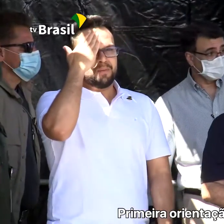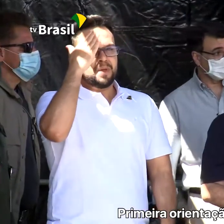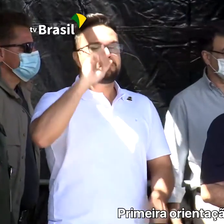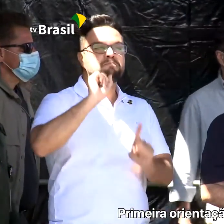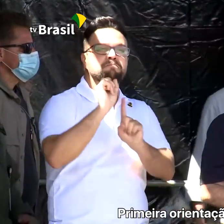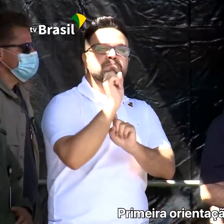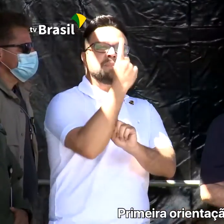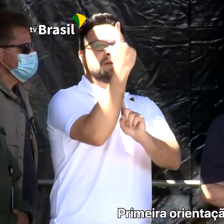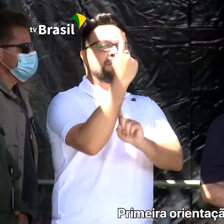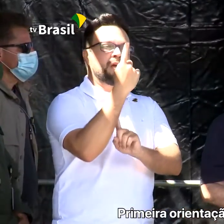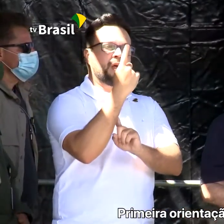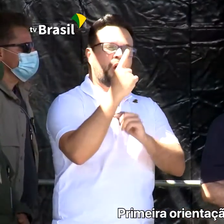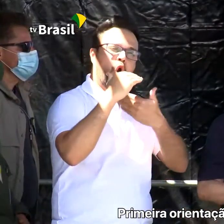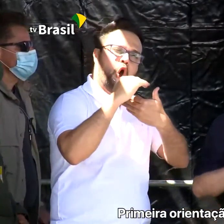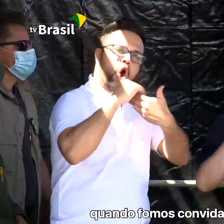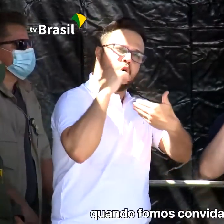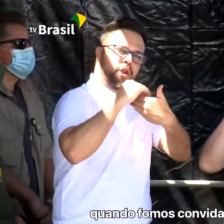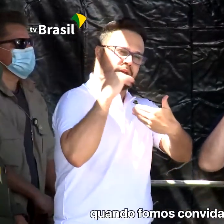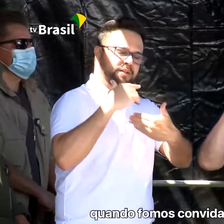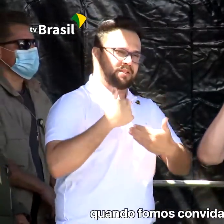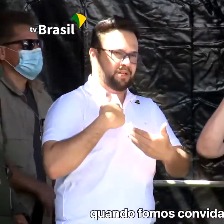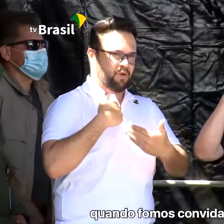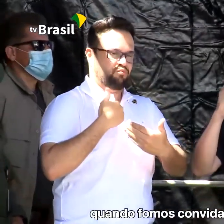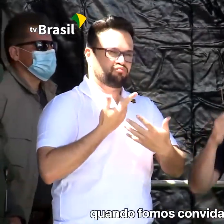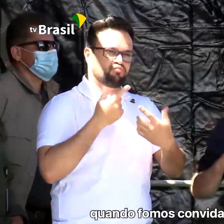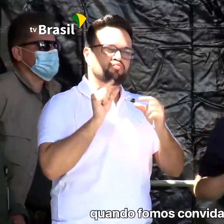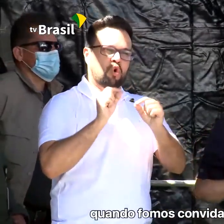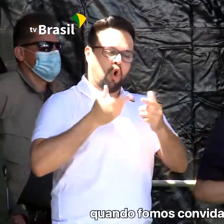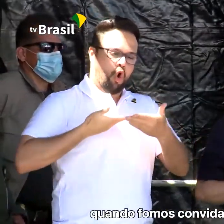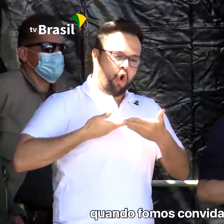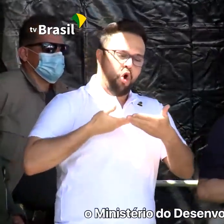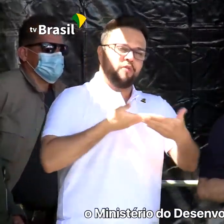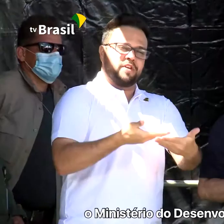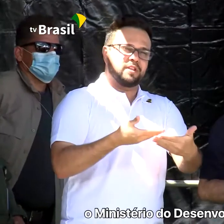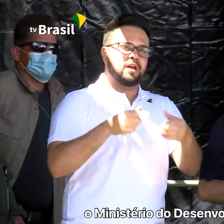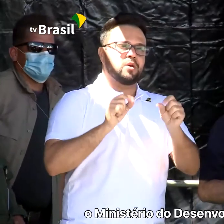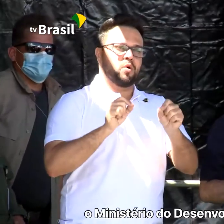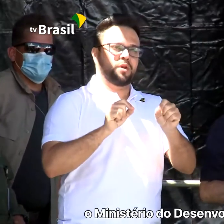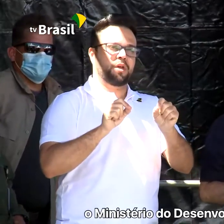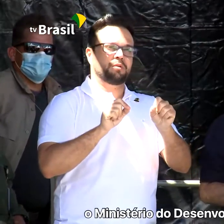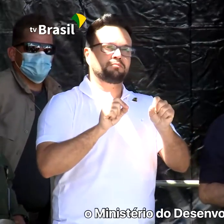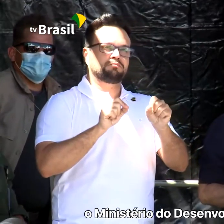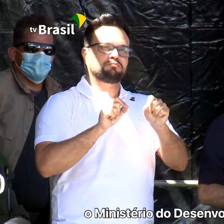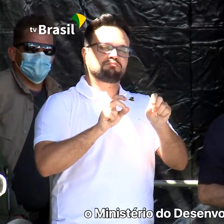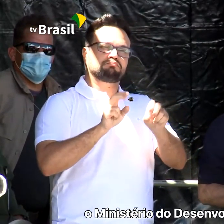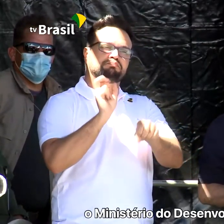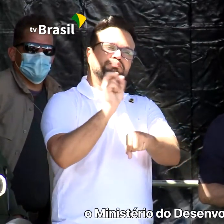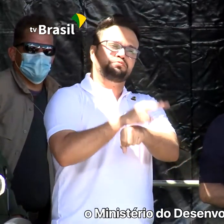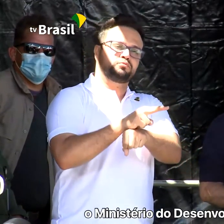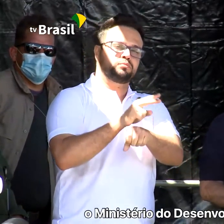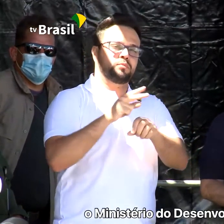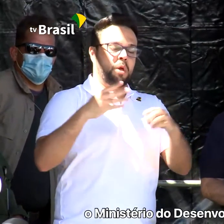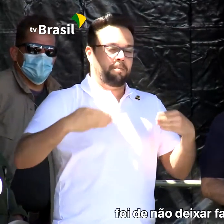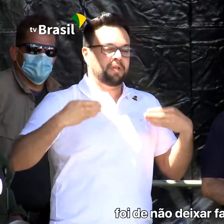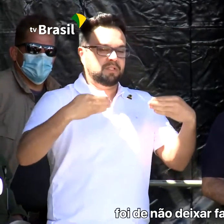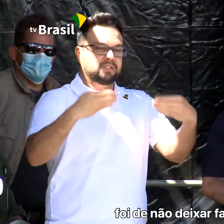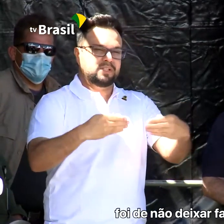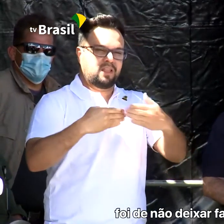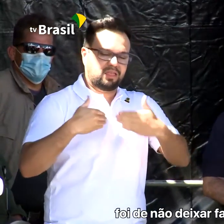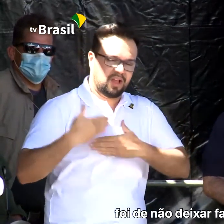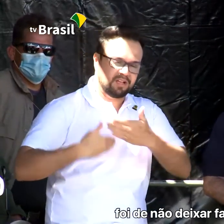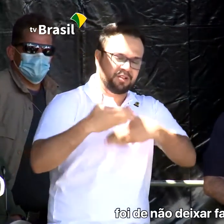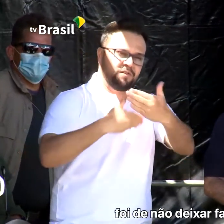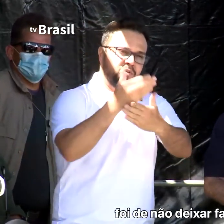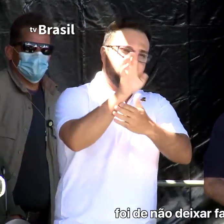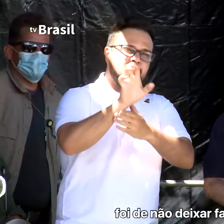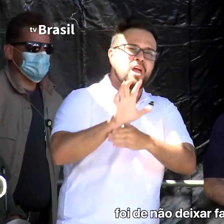orientação que recebi quando fomos convidados para assumir o Ministério do Desenvolvimento Regional foi de